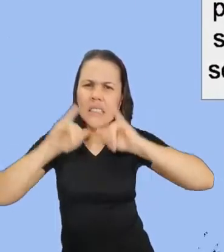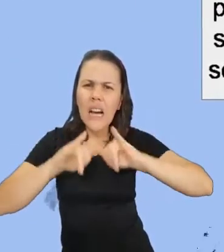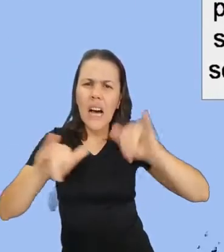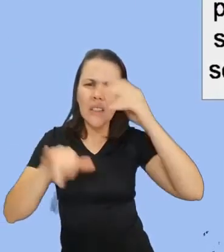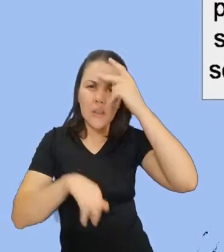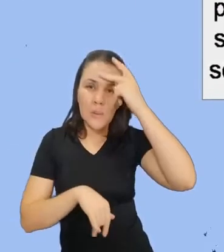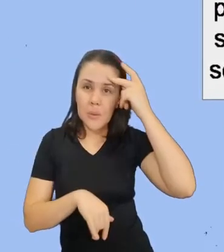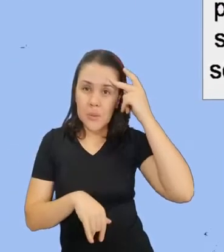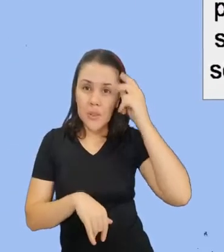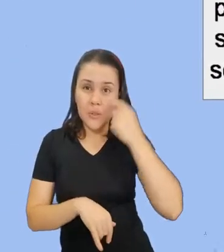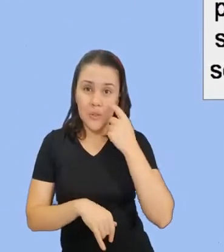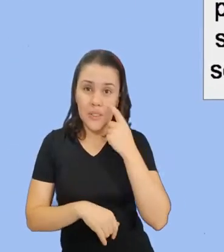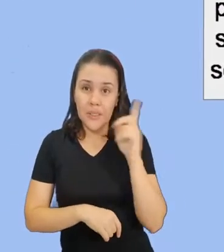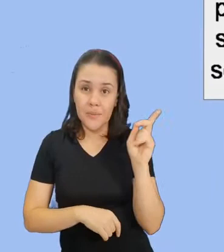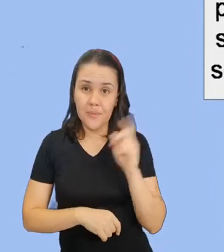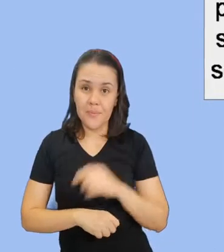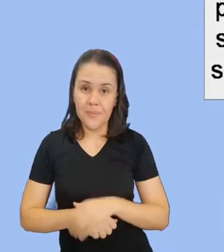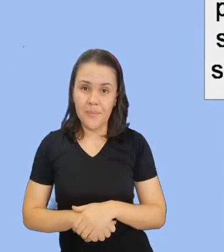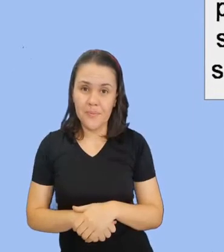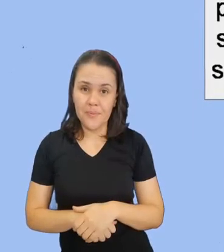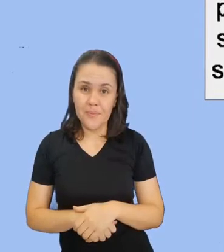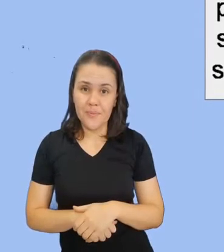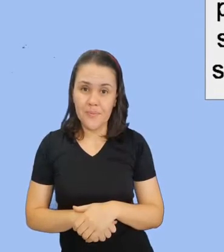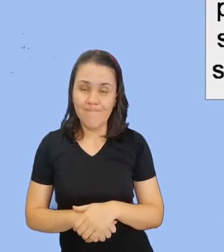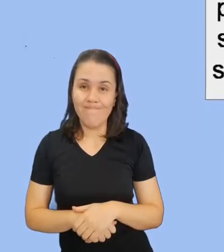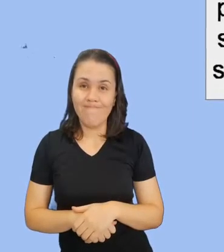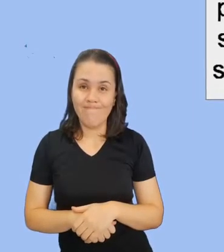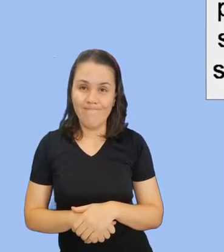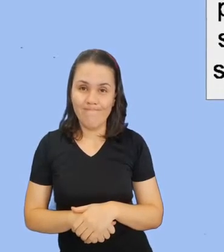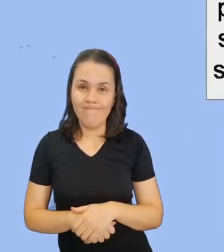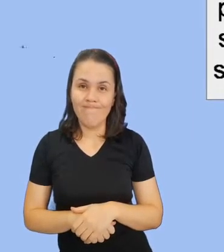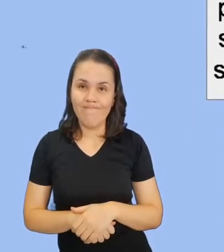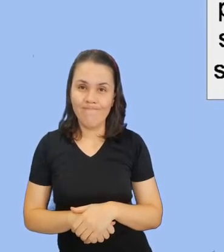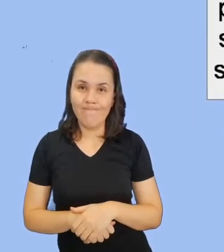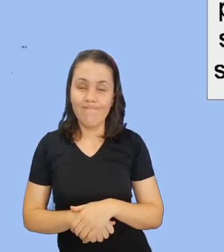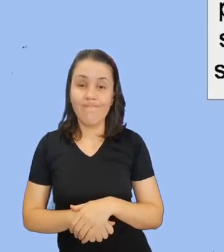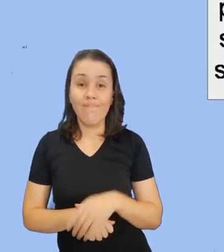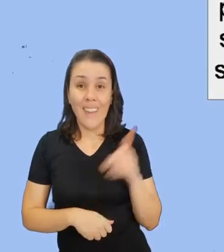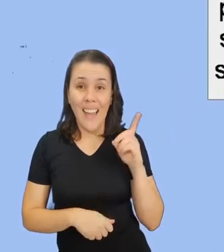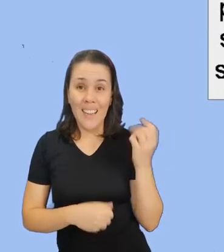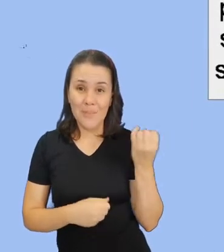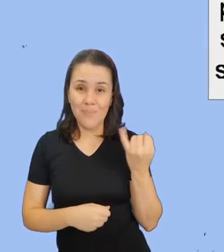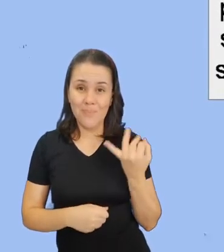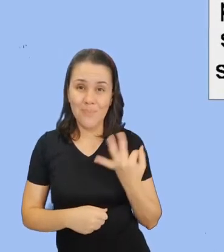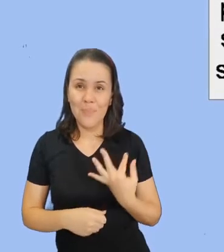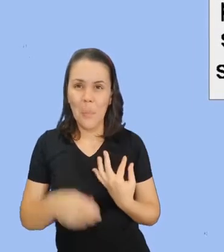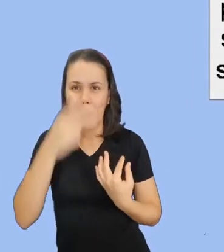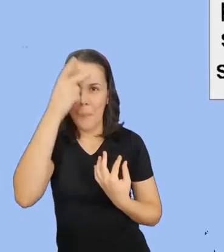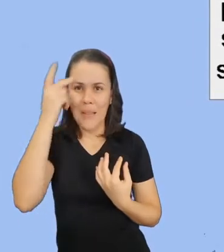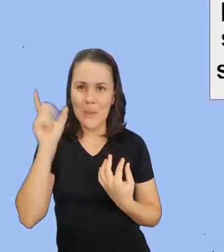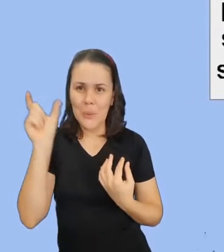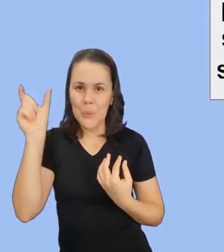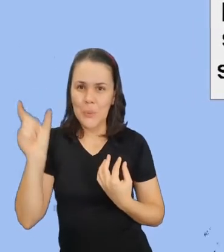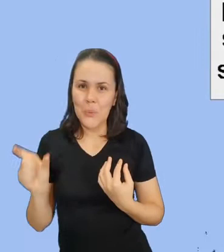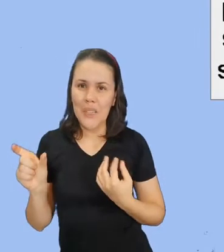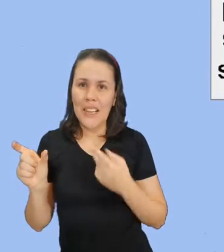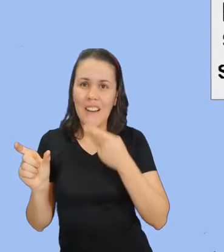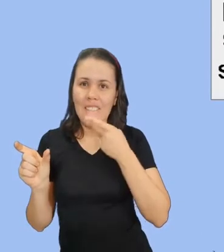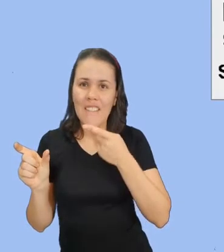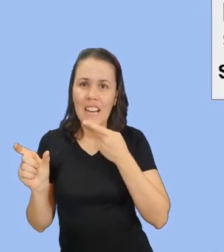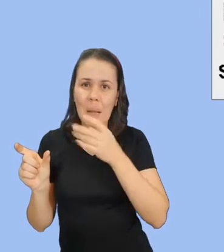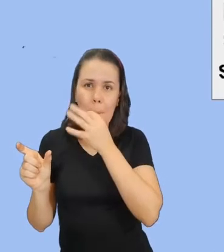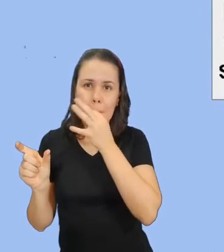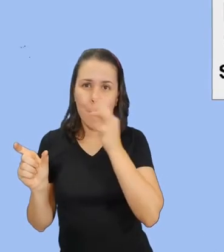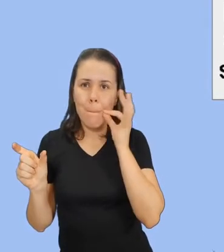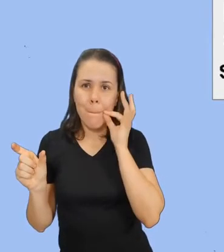E ele afirmou algo que fazia muita diferença. Se uma pessoa não pode falar, não